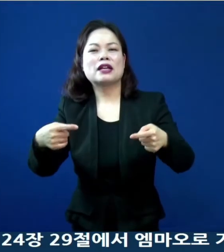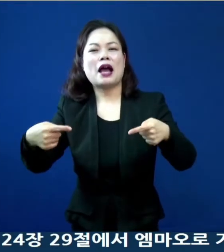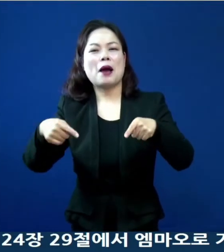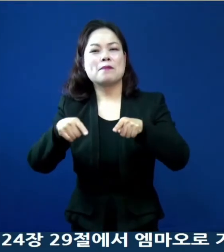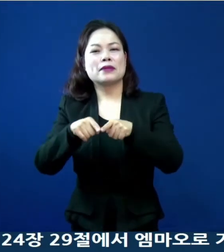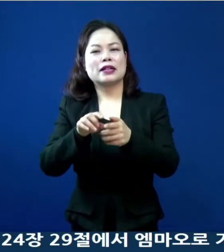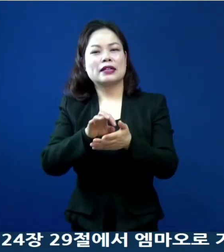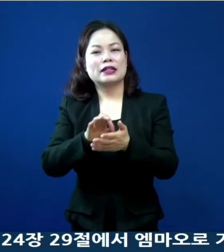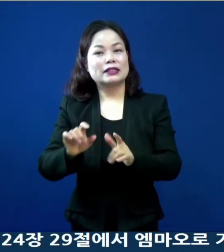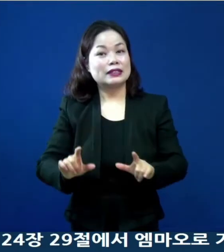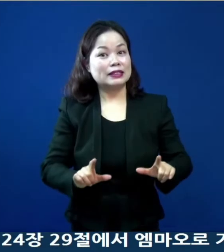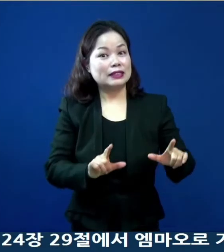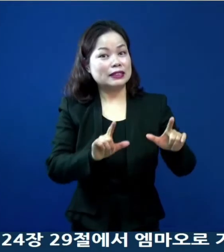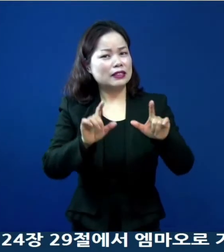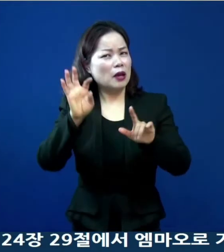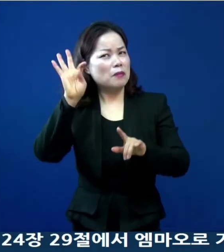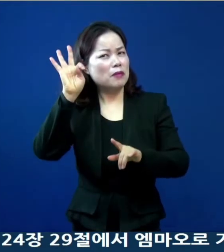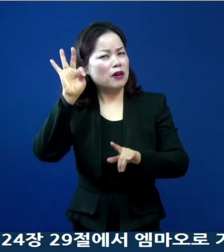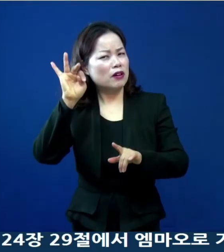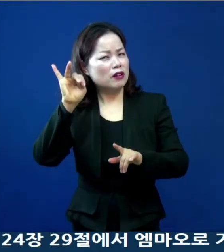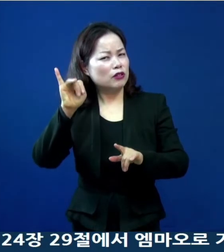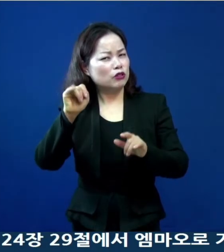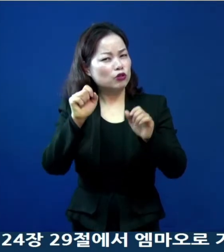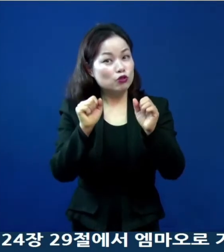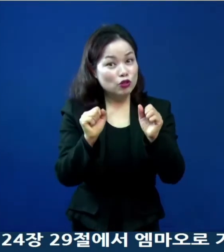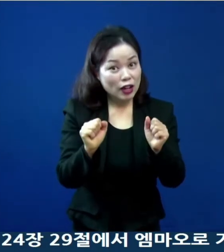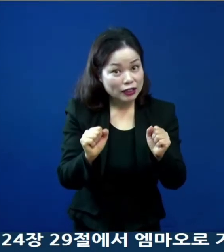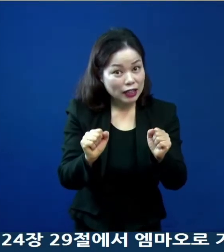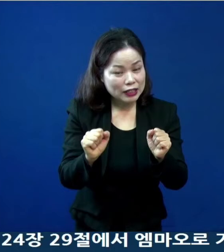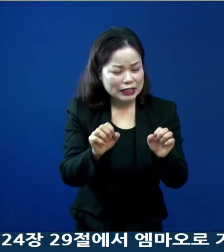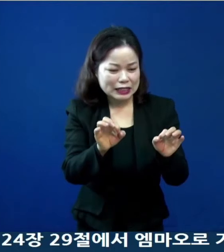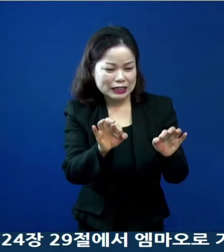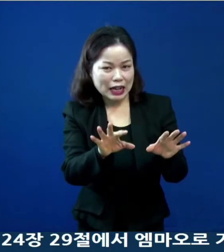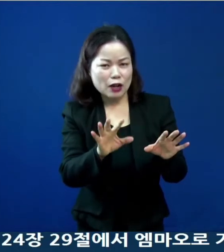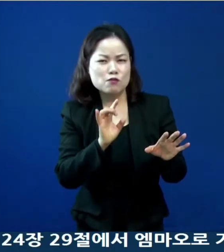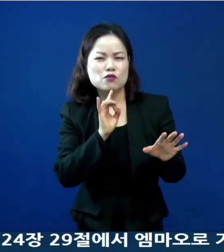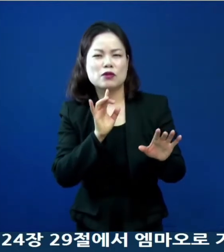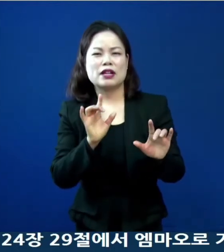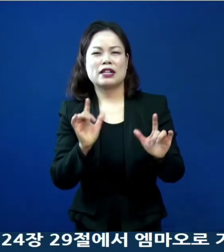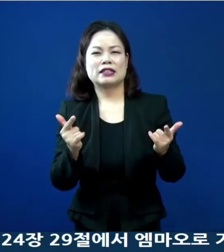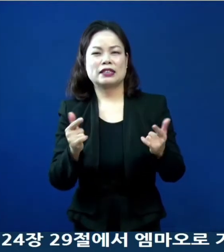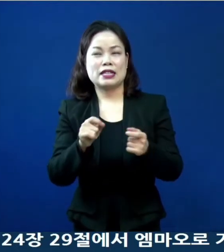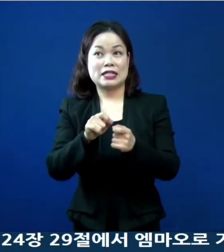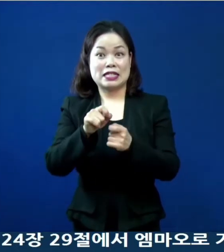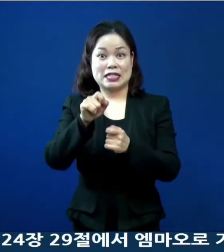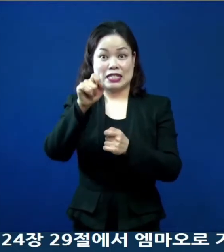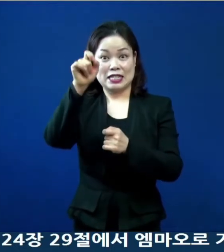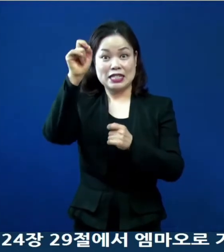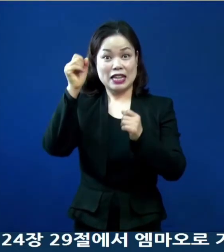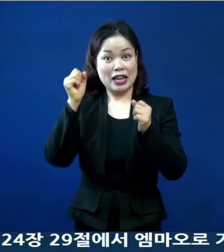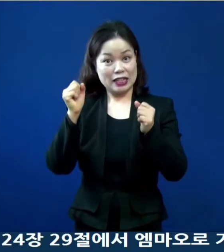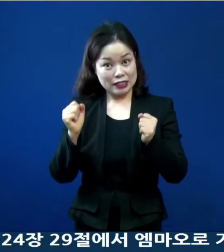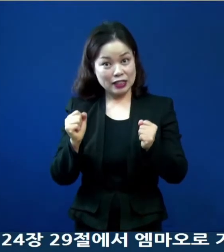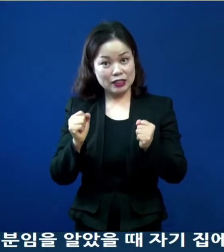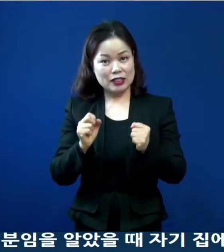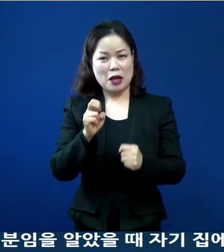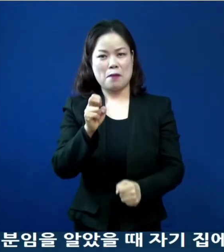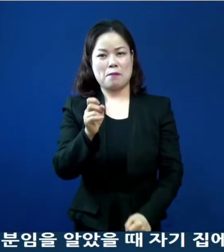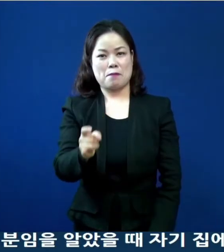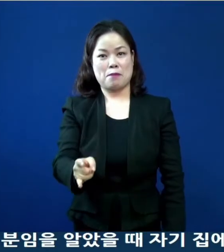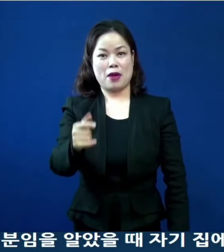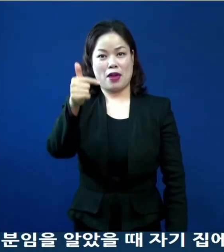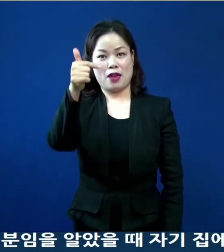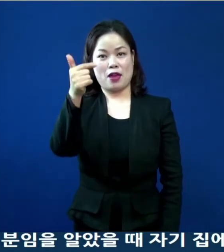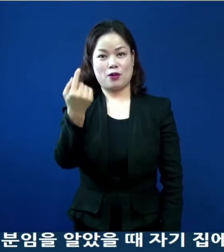함께 살다, 며칠을 유하다, 이런 일시적인 것뿐만 아니라 길게 거주하는 모습도 이